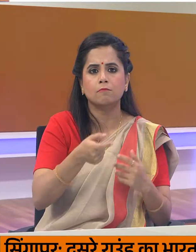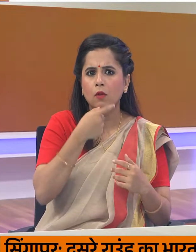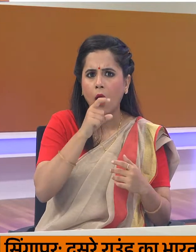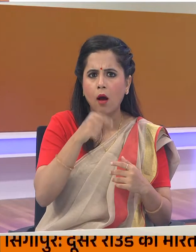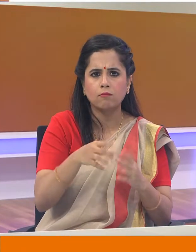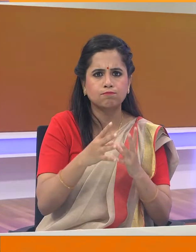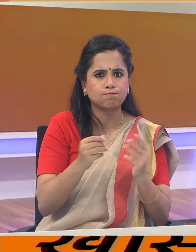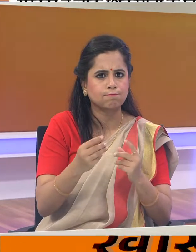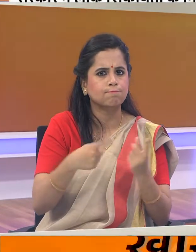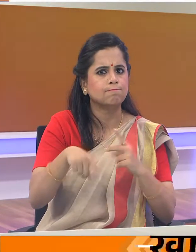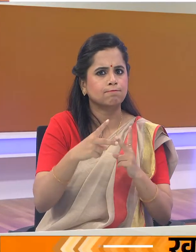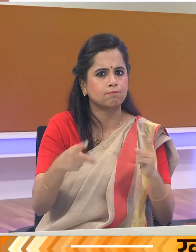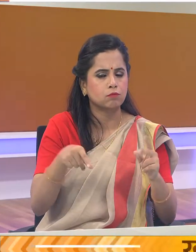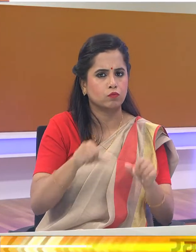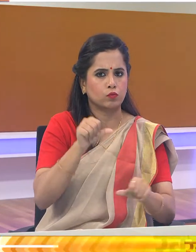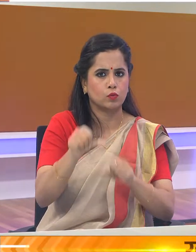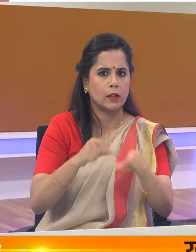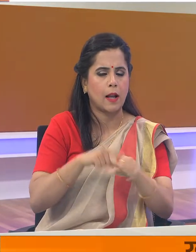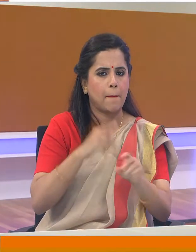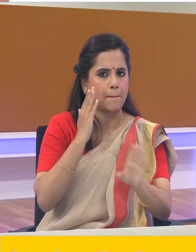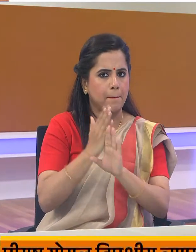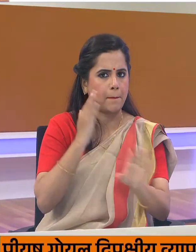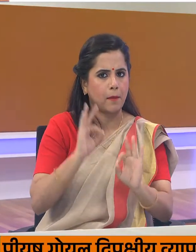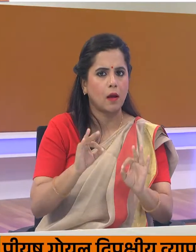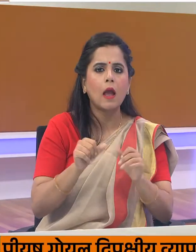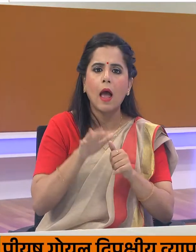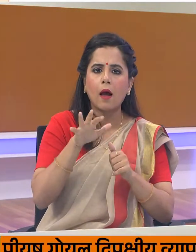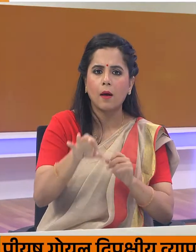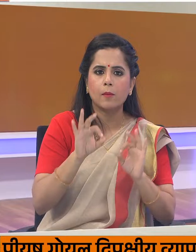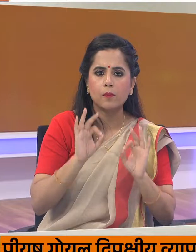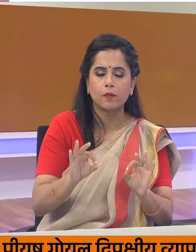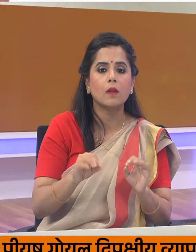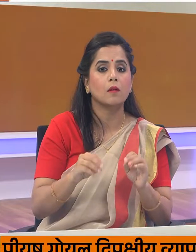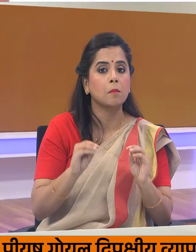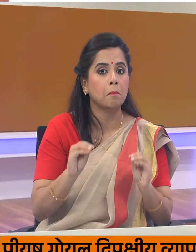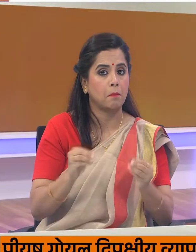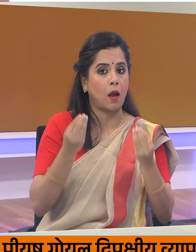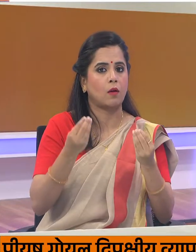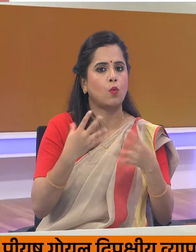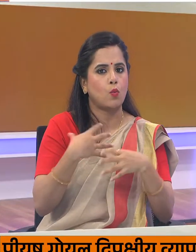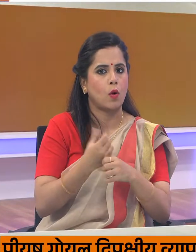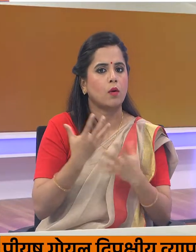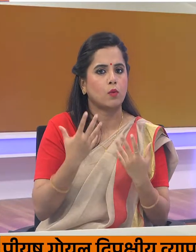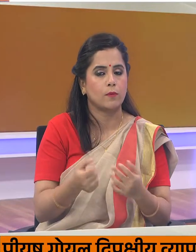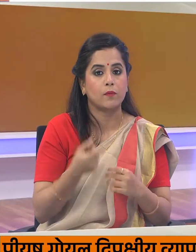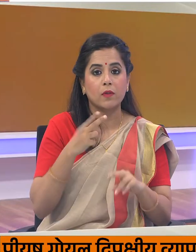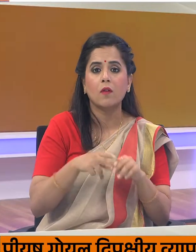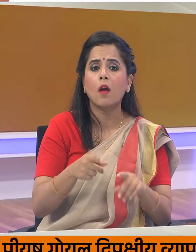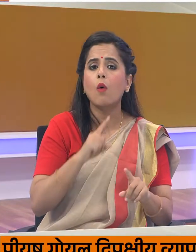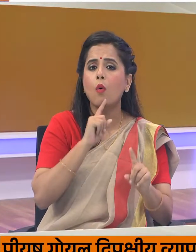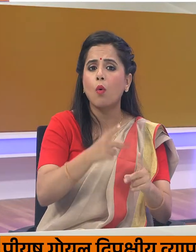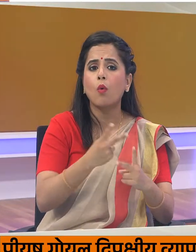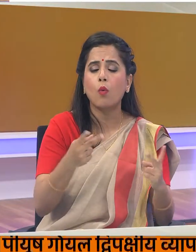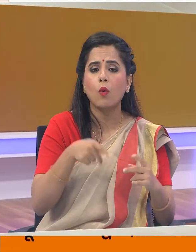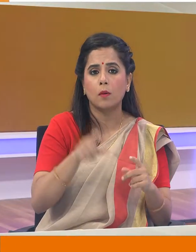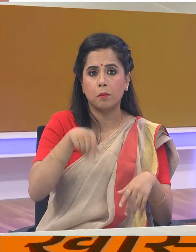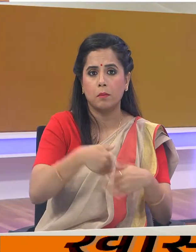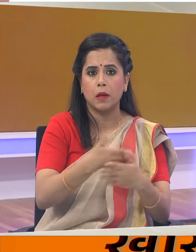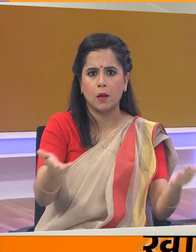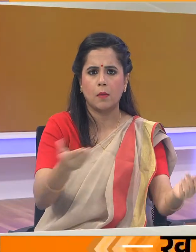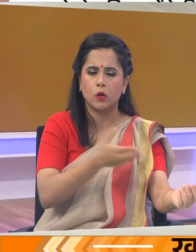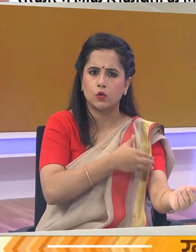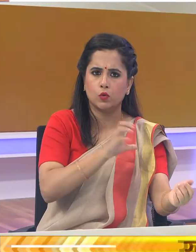शिकायत निवारण तंत्र को समयबद्ध, सुलभ और सार्थक बनाना है। यह दिशा निर्देश नागरिकों